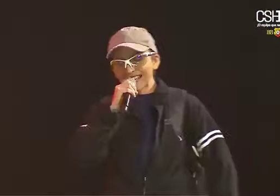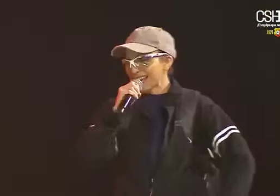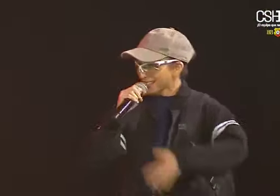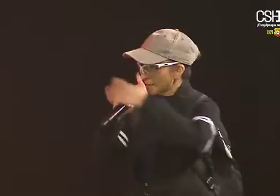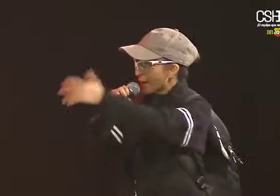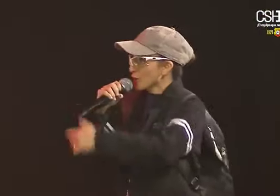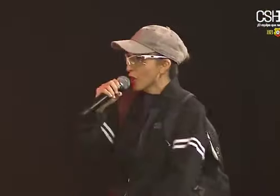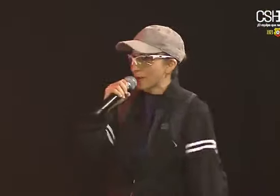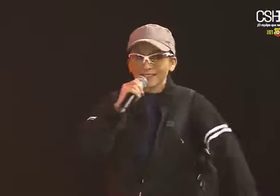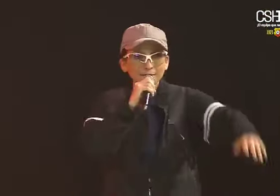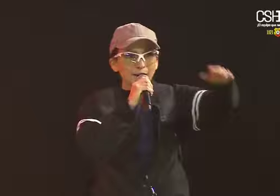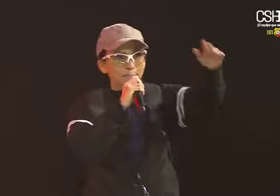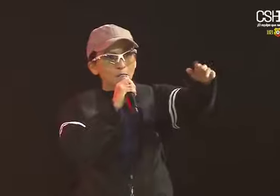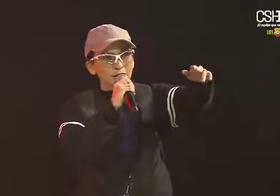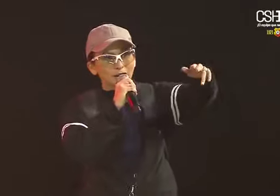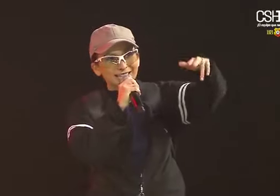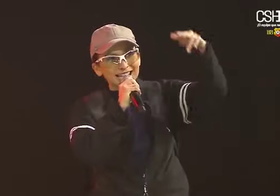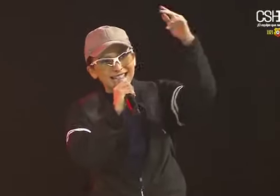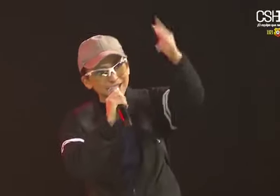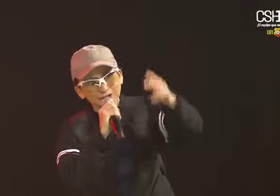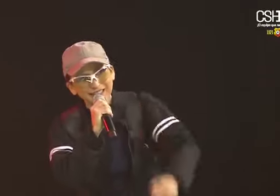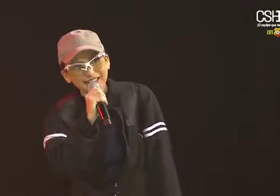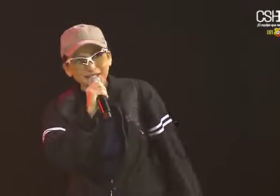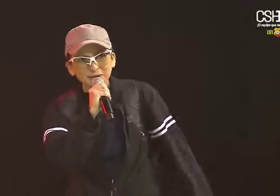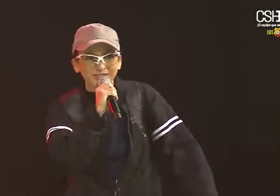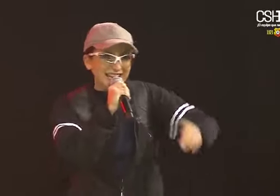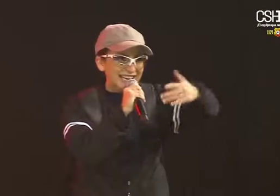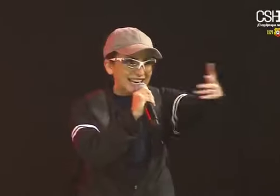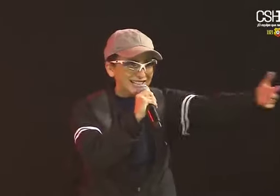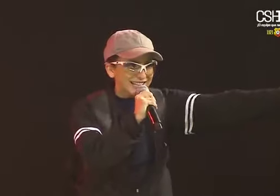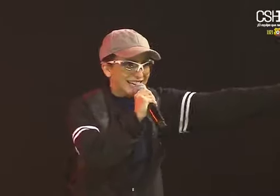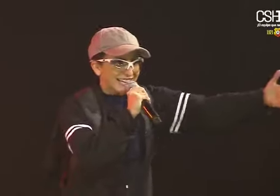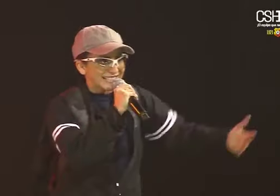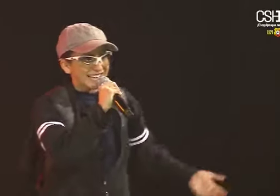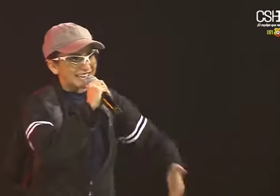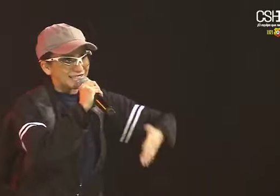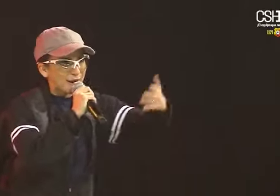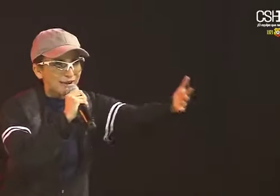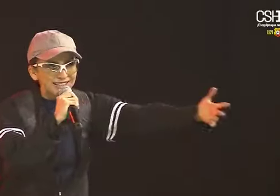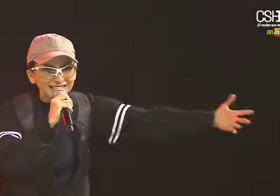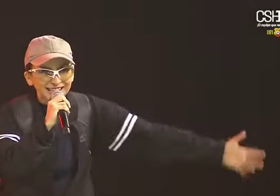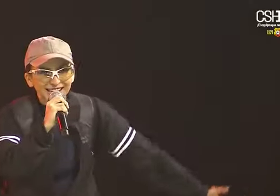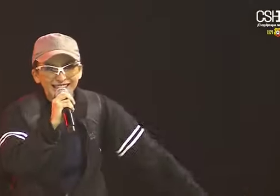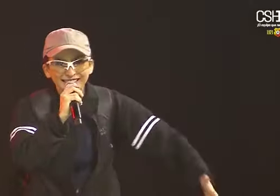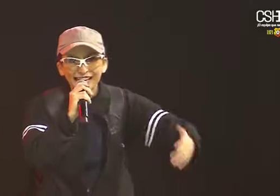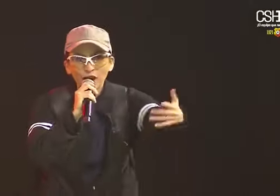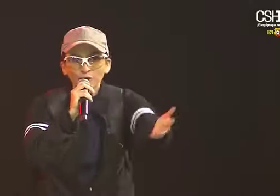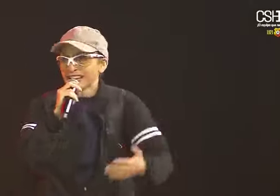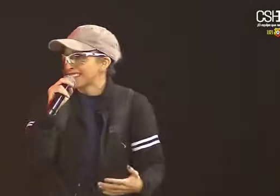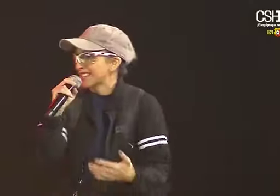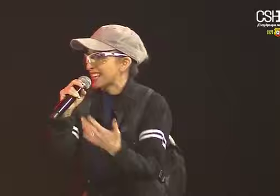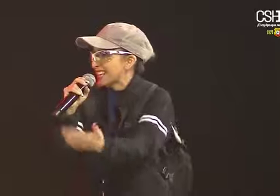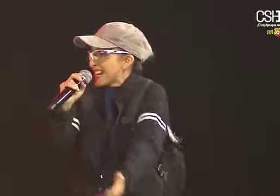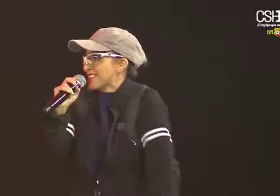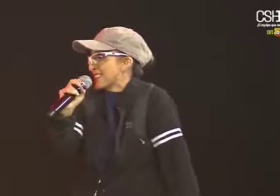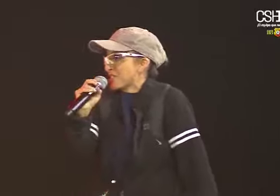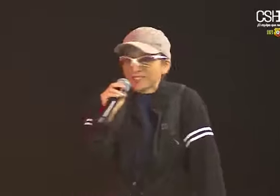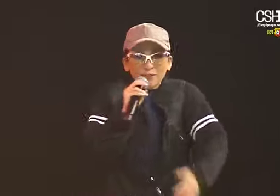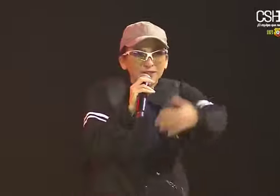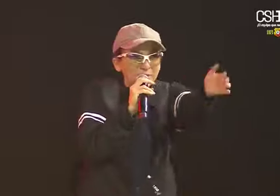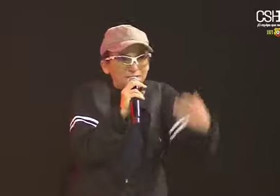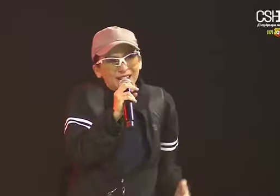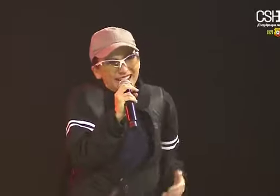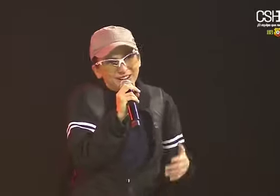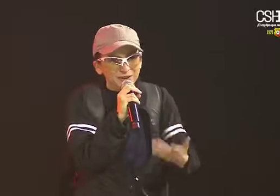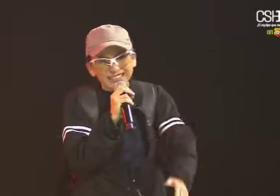vida, estimable Norval, estimable público que está allá en la choza viéndonos y aquí los estimables teleaudientes, se diría, es que yo no